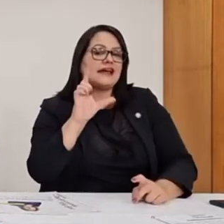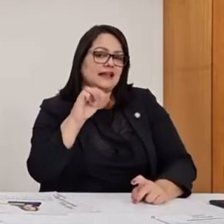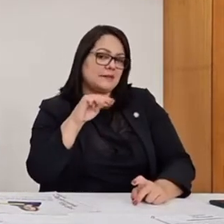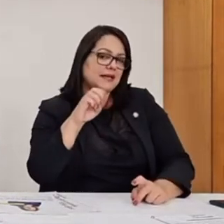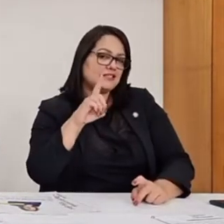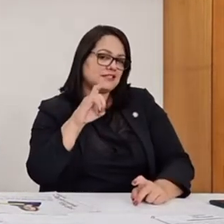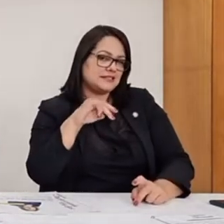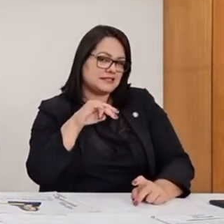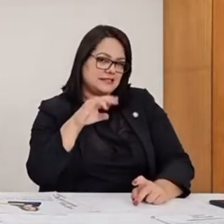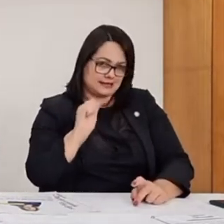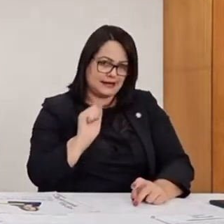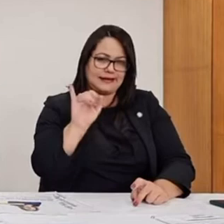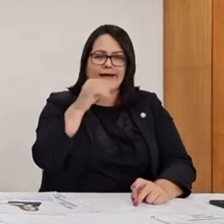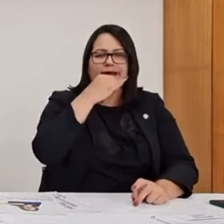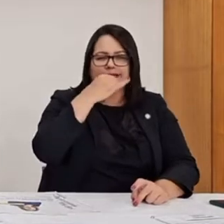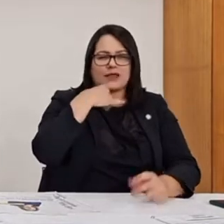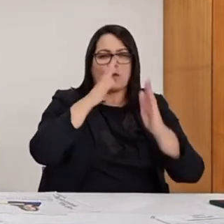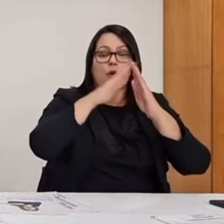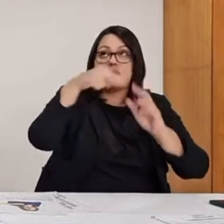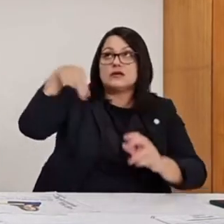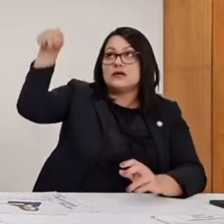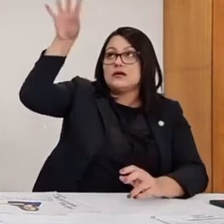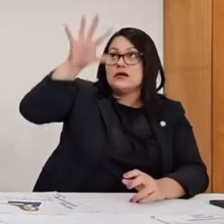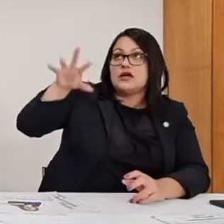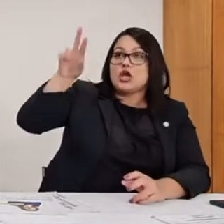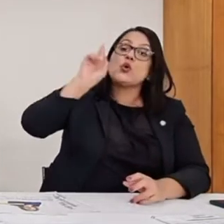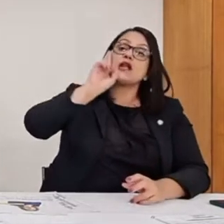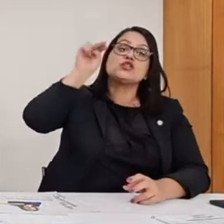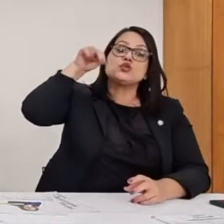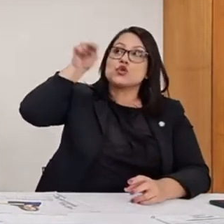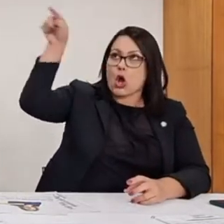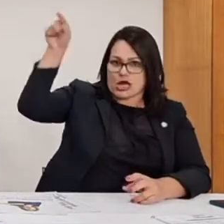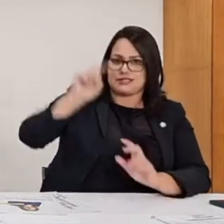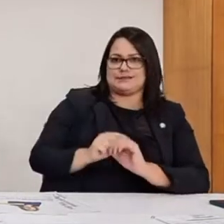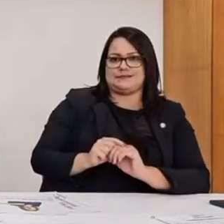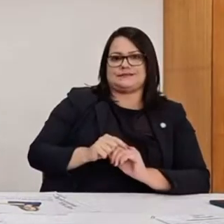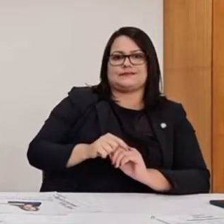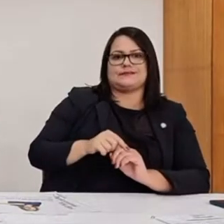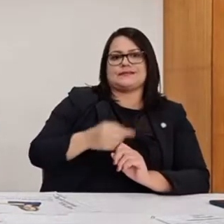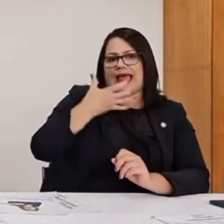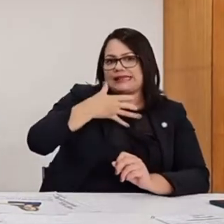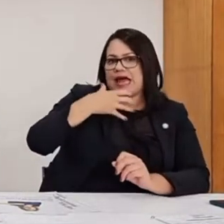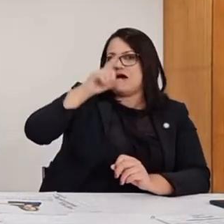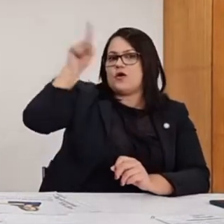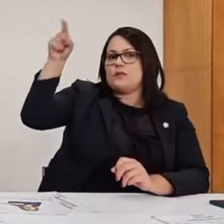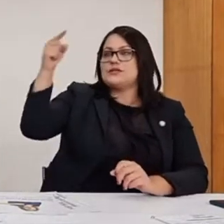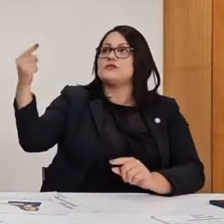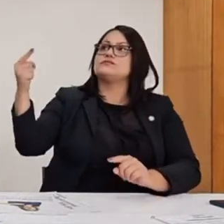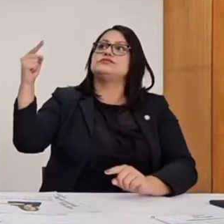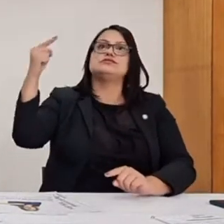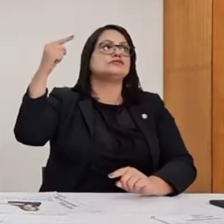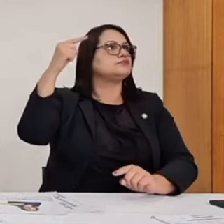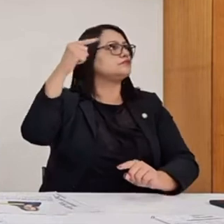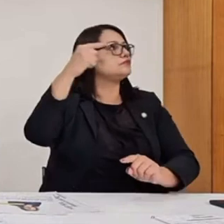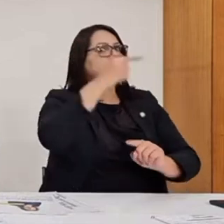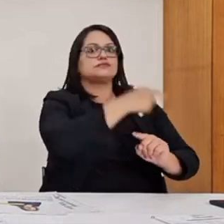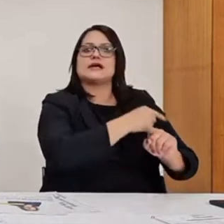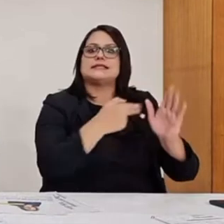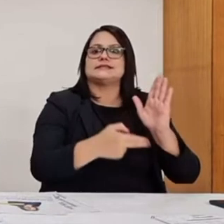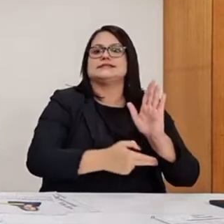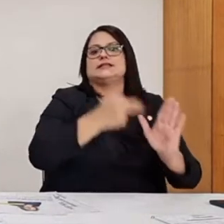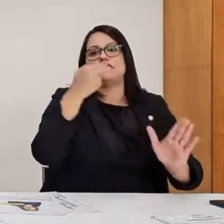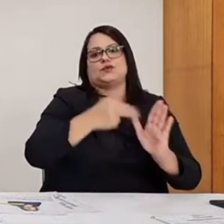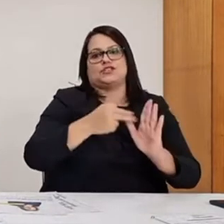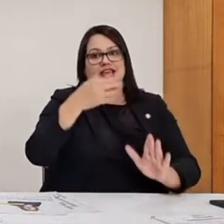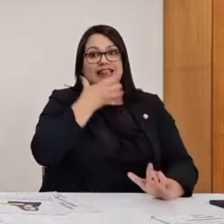região que fica a 500 quilômetros de Natal. As pessoas saem de lá para receber, fazer uma cirurgia em Natal. A gente vai ter,